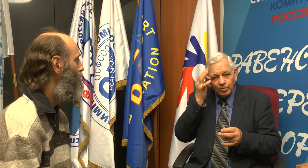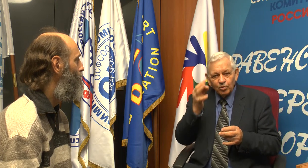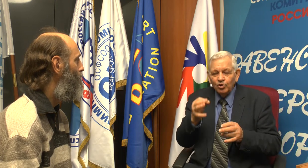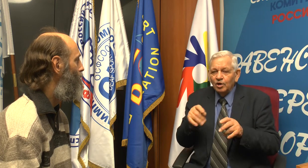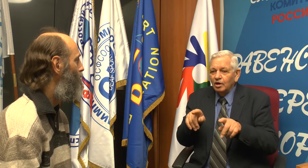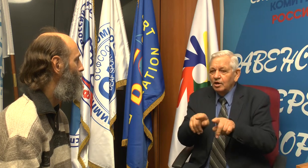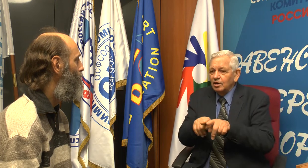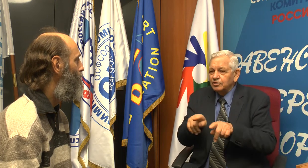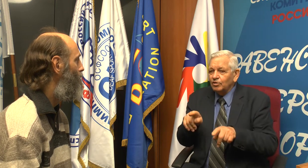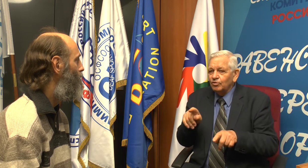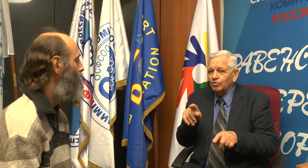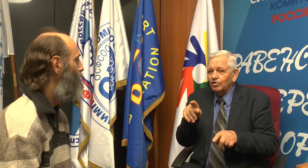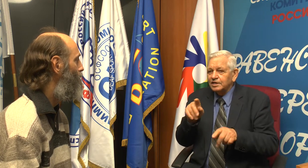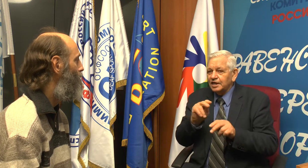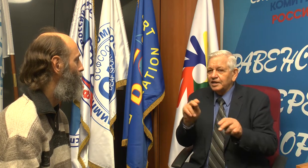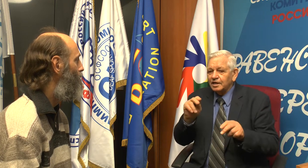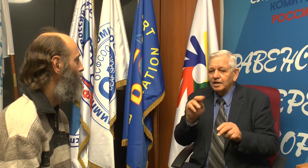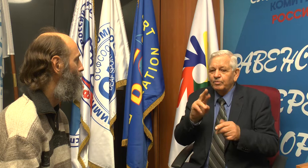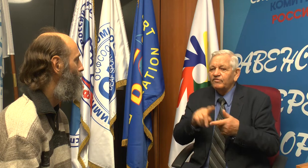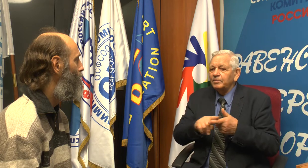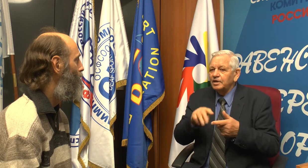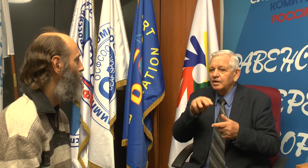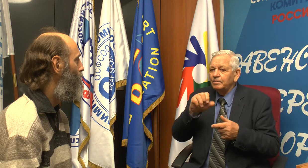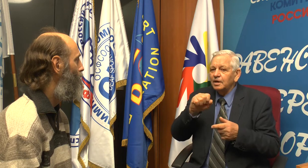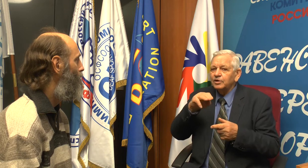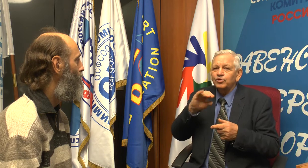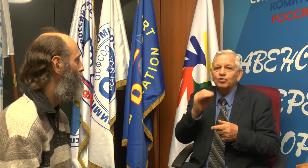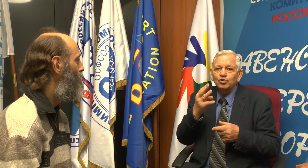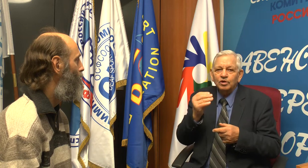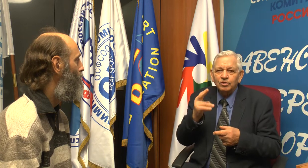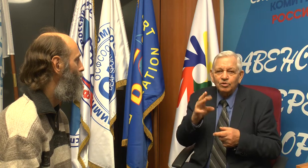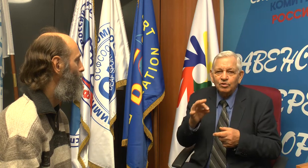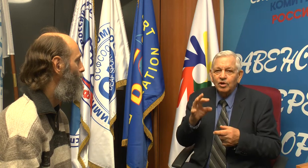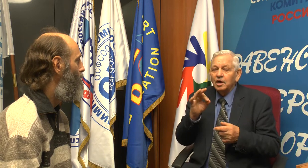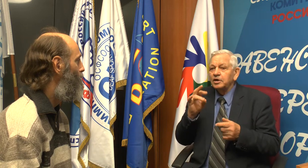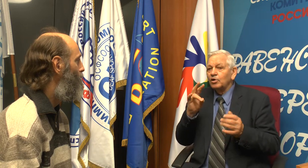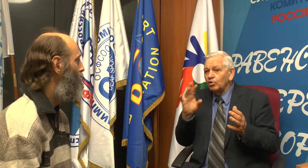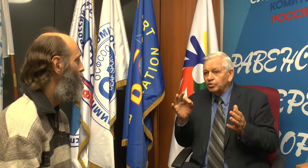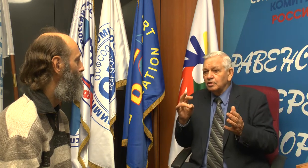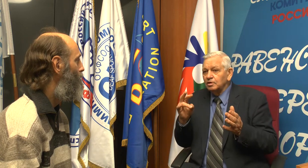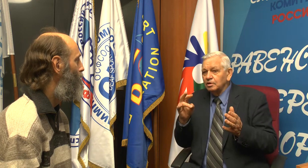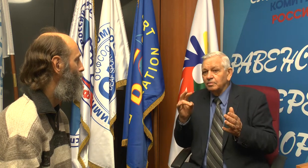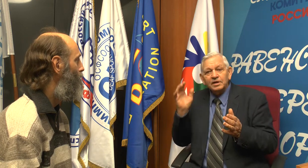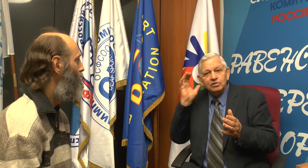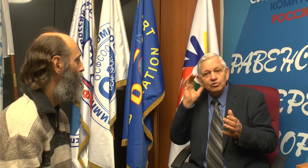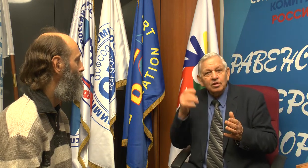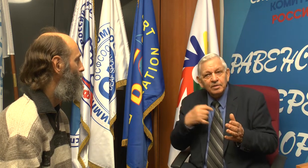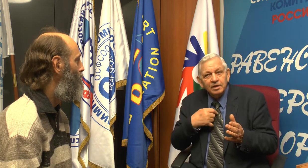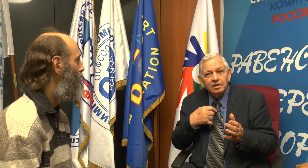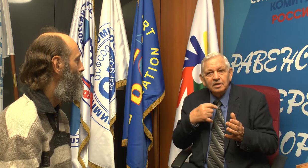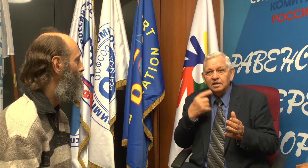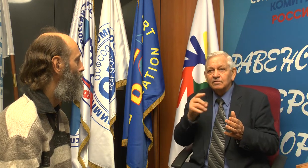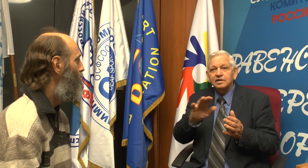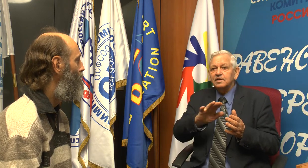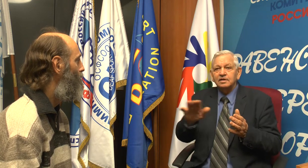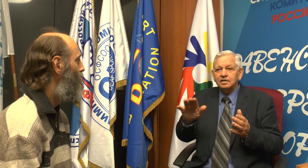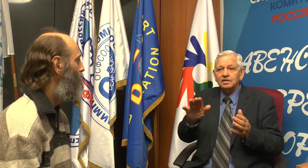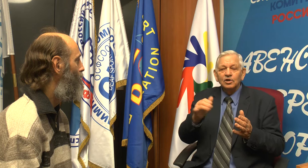помню такого тренера по фамилии Матюшенко. И он послушал меня и говорит, нет, у